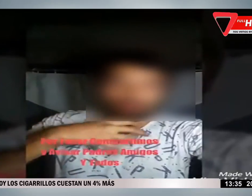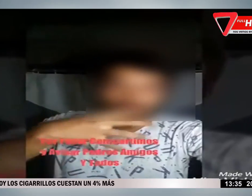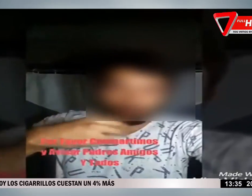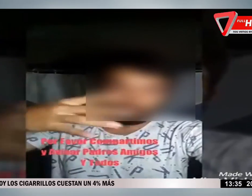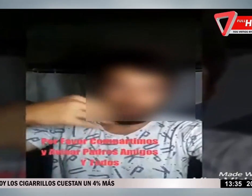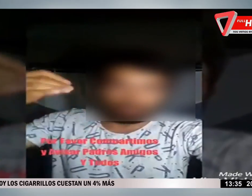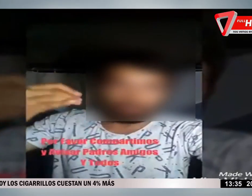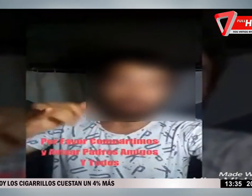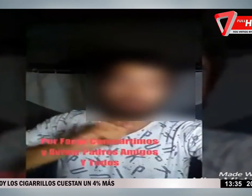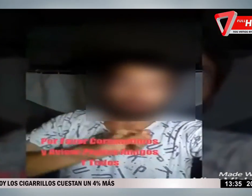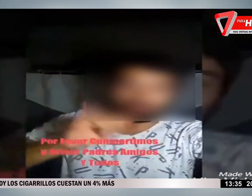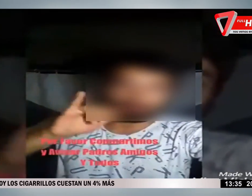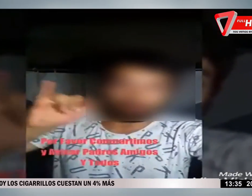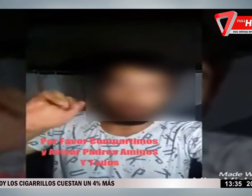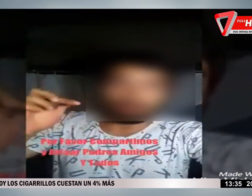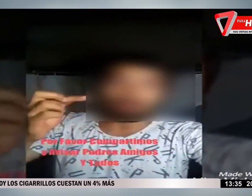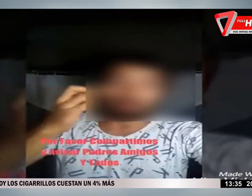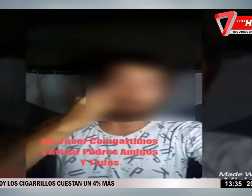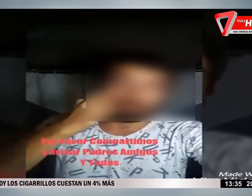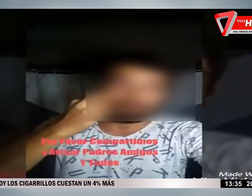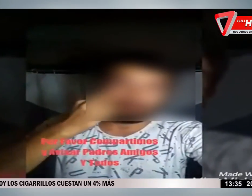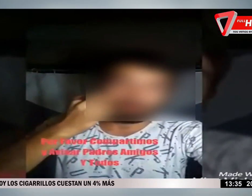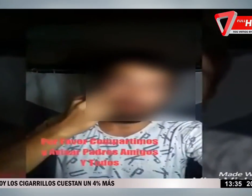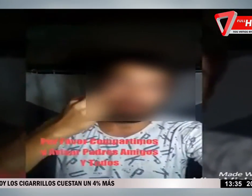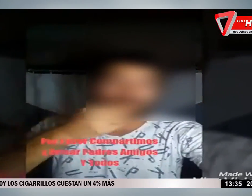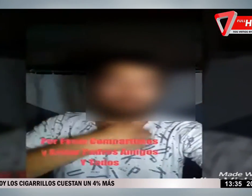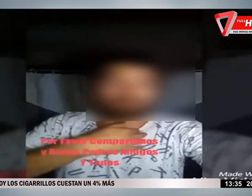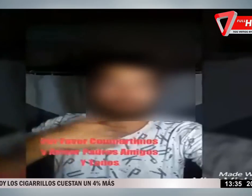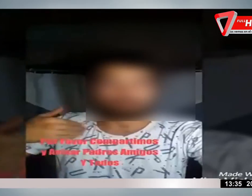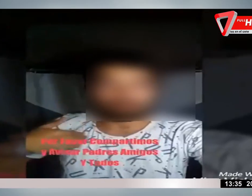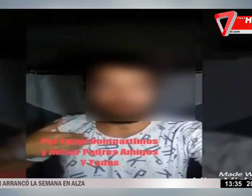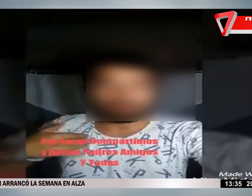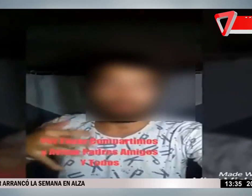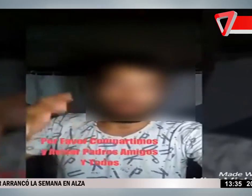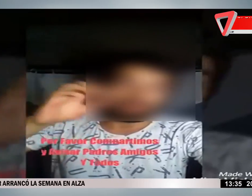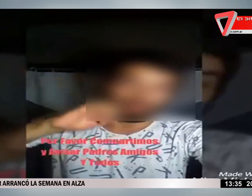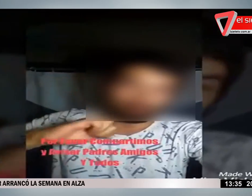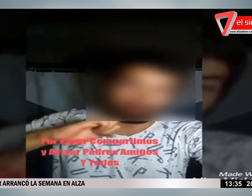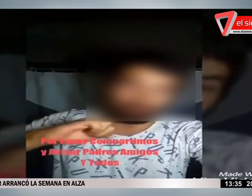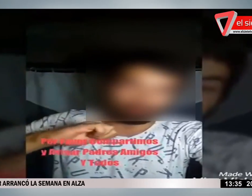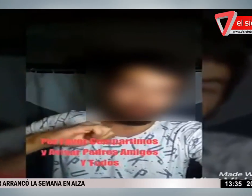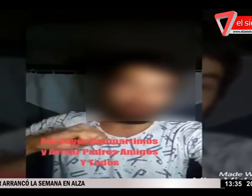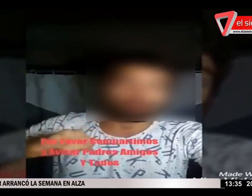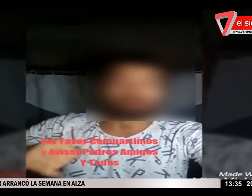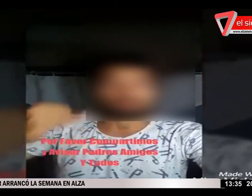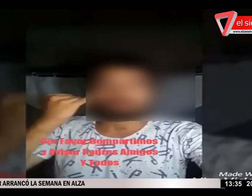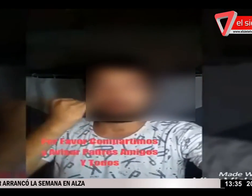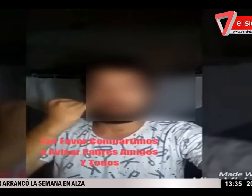sexuales a los alumnos que acudían a la institución. Son los primeros cuatro detenidos y los primeros cuatro que van a